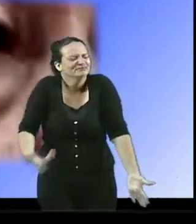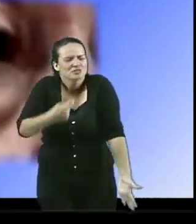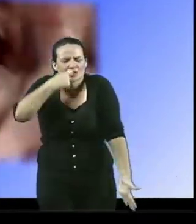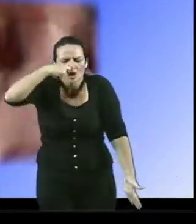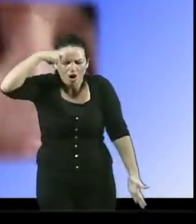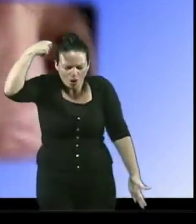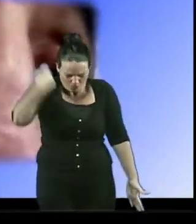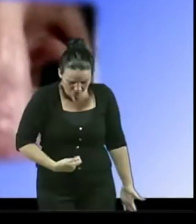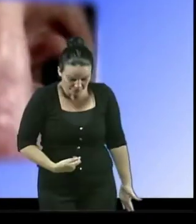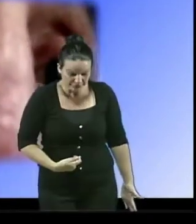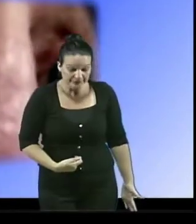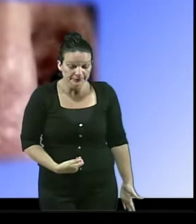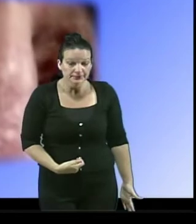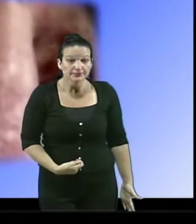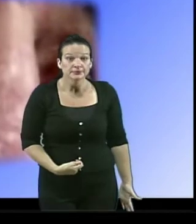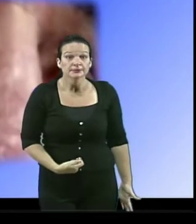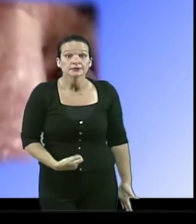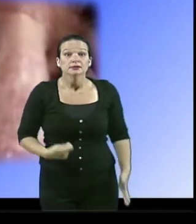Hombre,